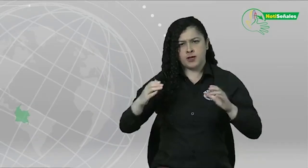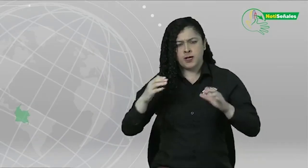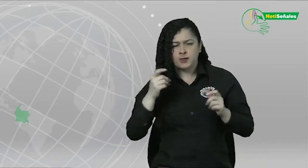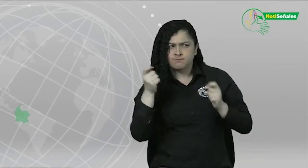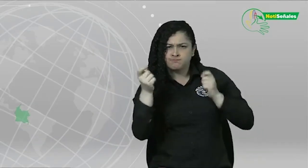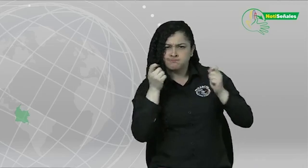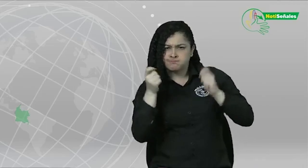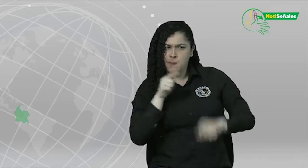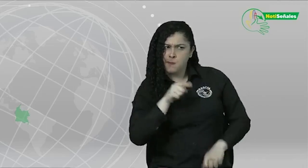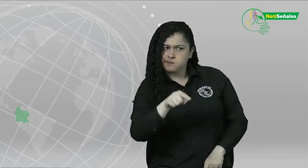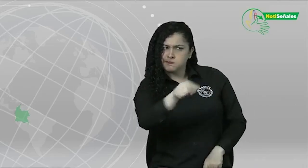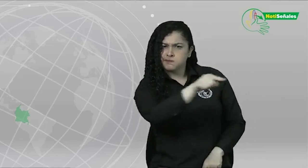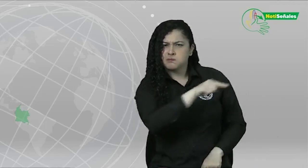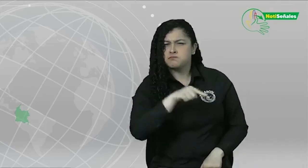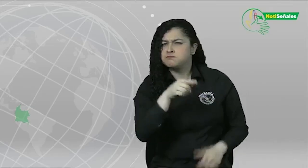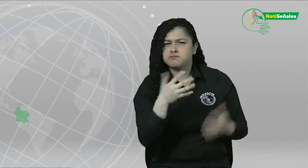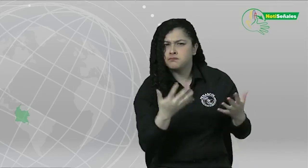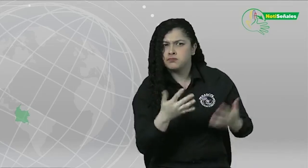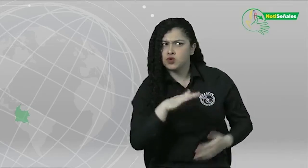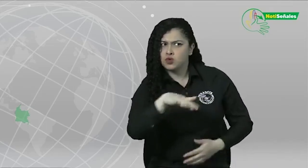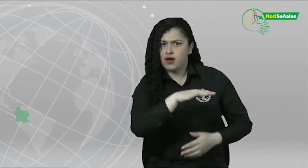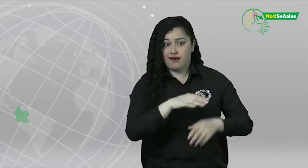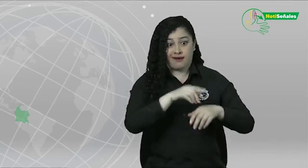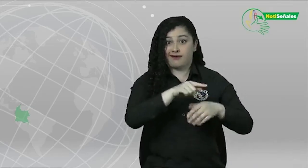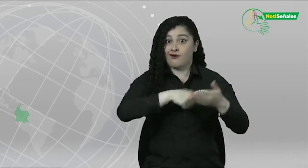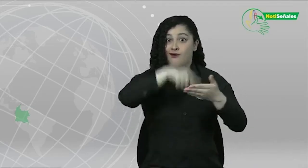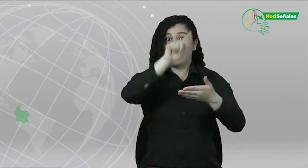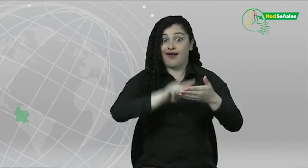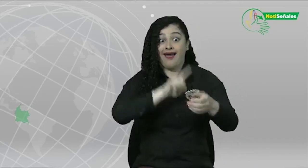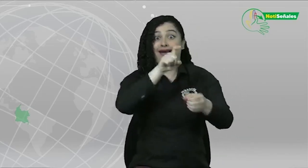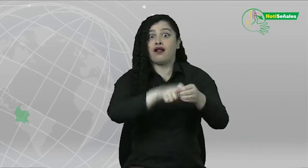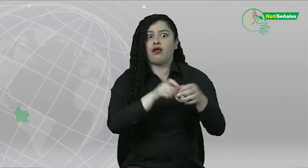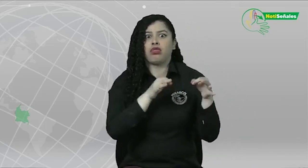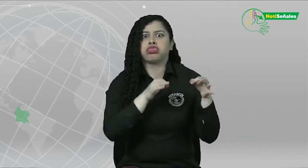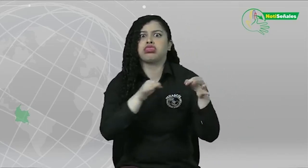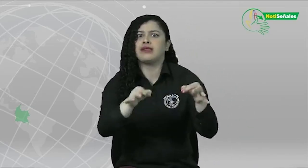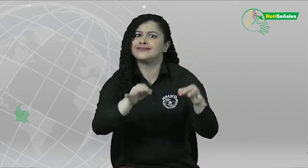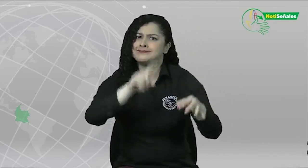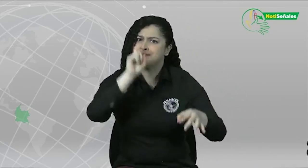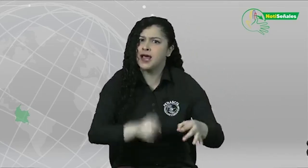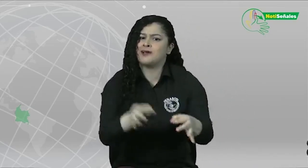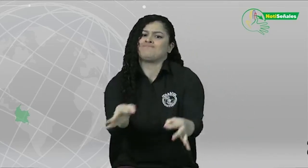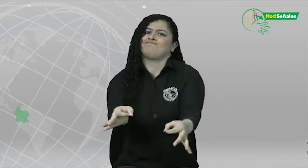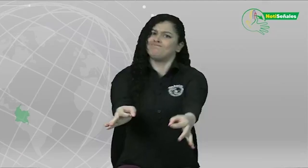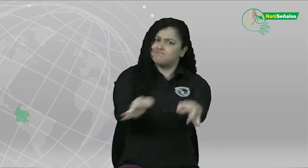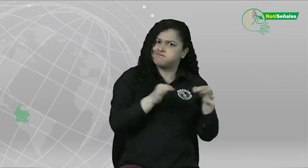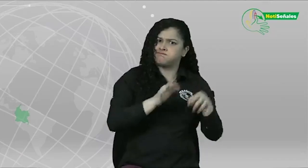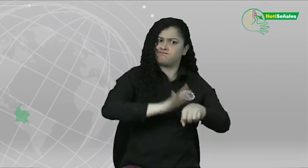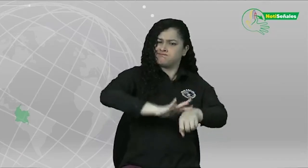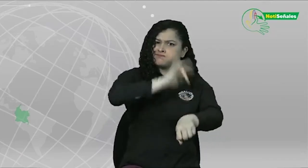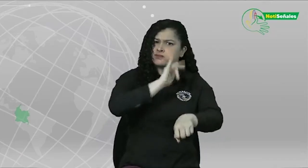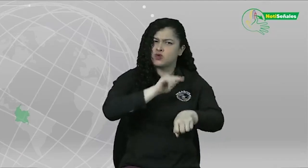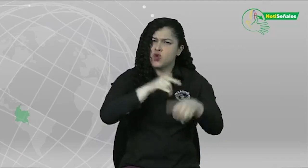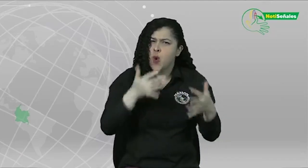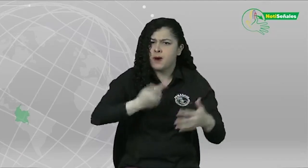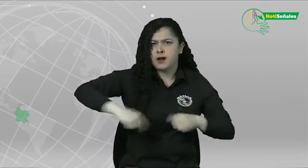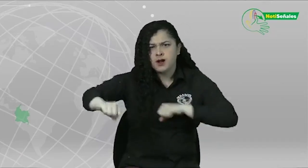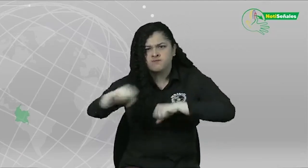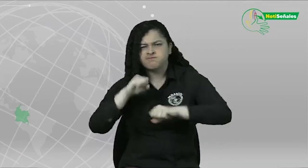sorda. Entonces, ¿cómo la contratación, para hacer una contratación